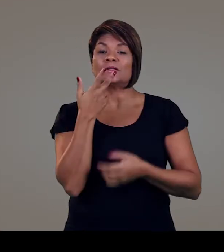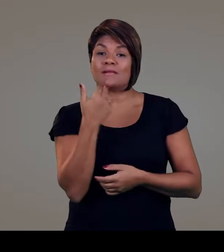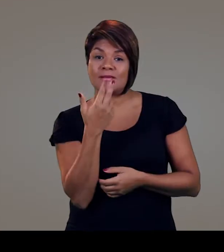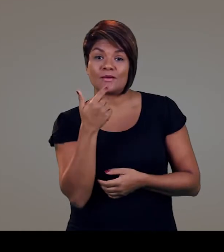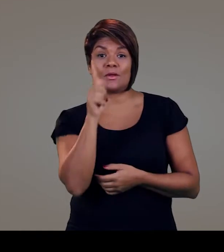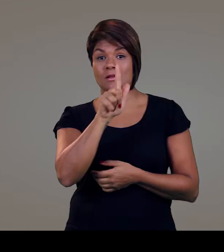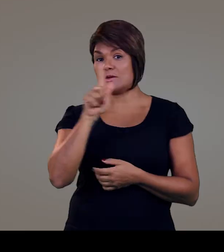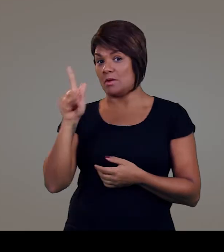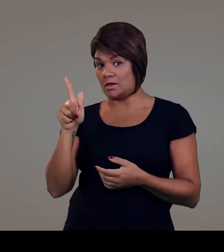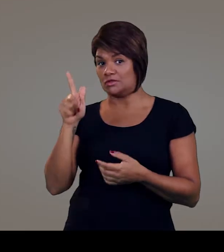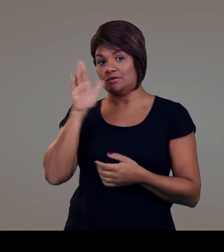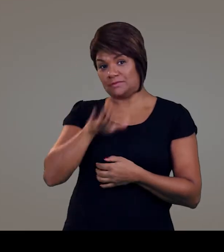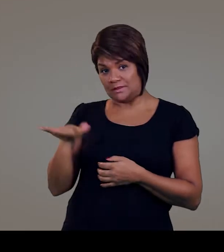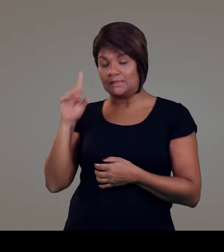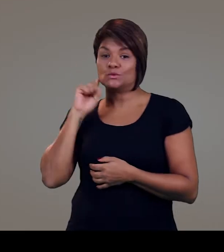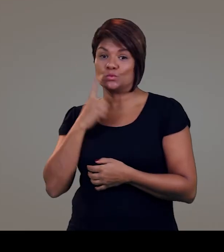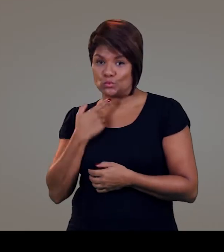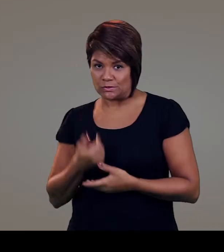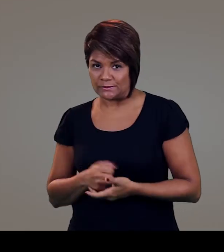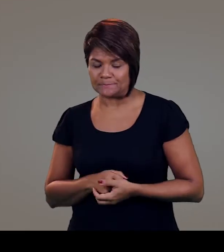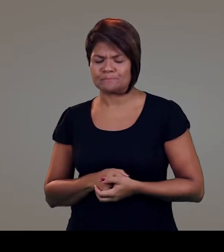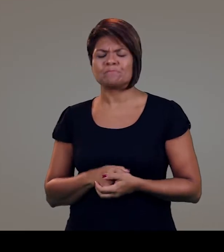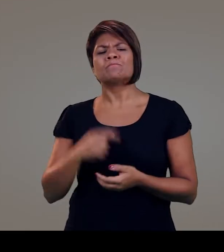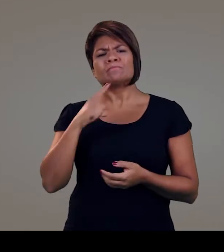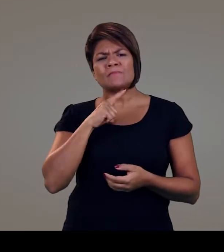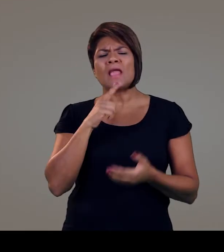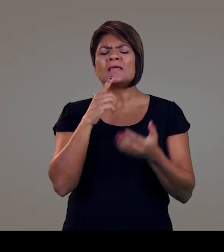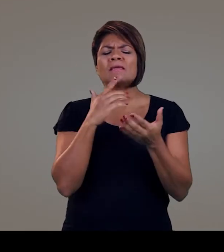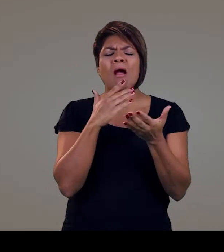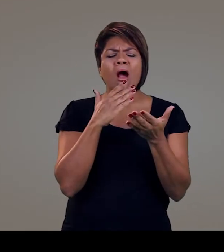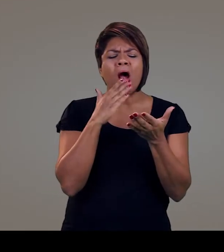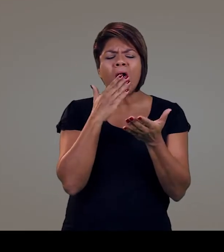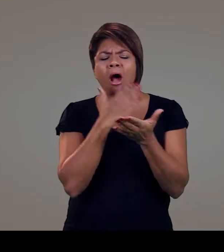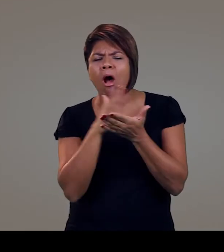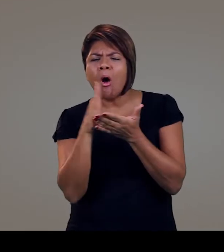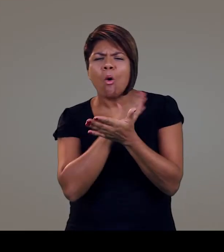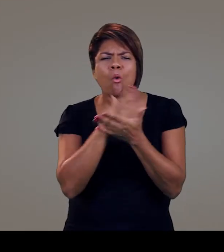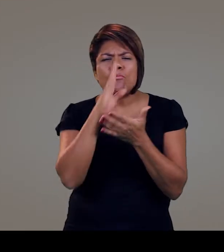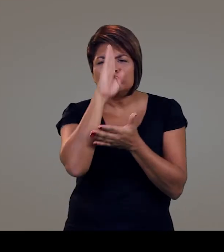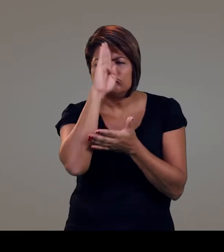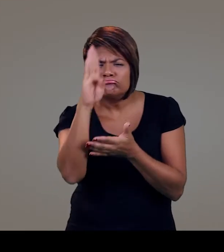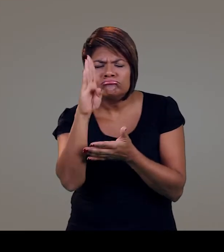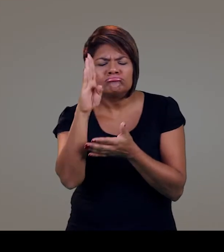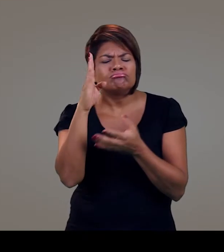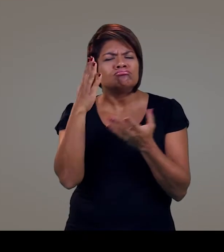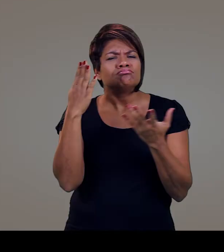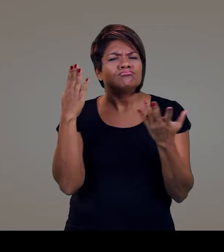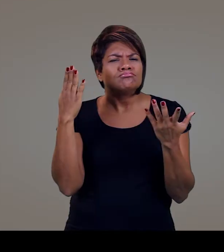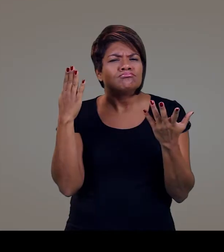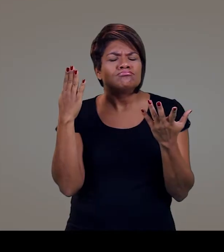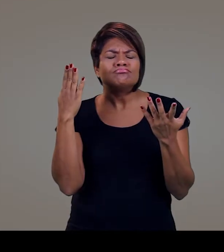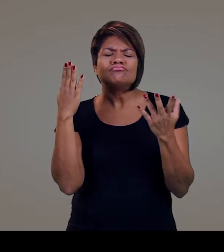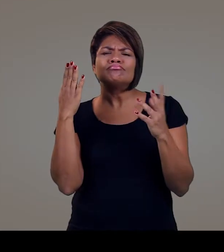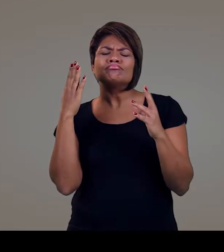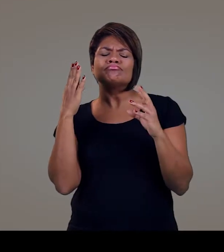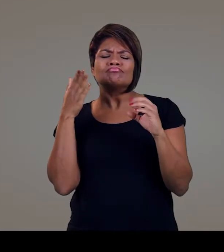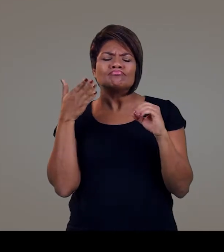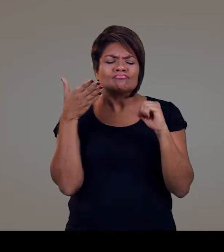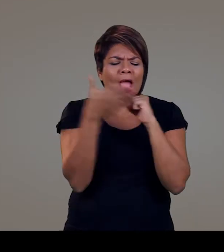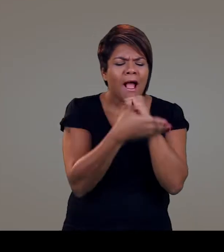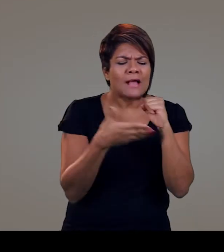Existem algumas premissas, né, que são equivocadas, eu diria. Então